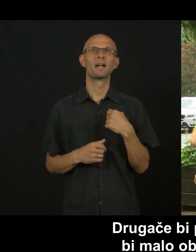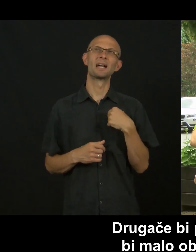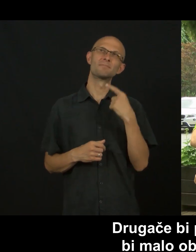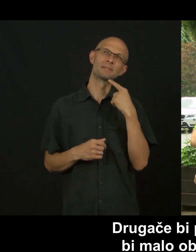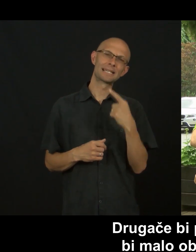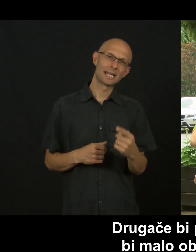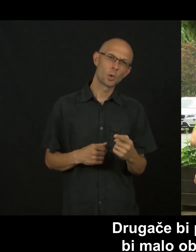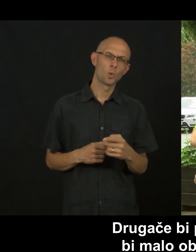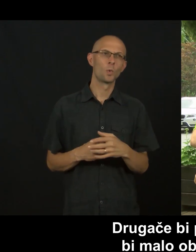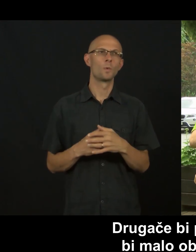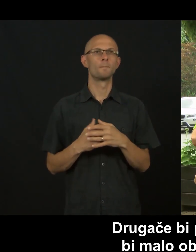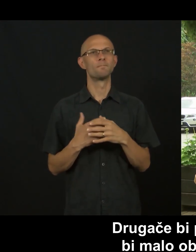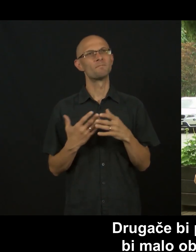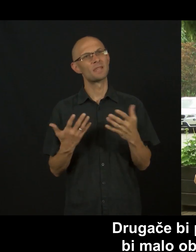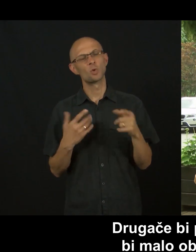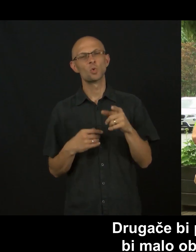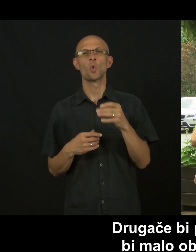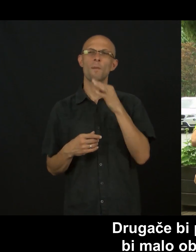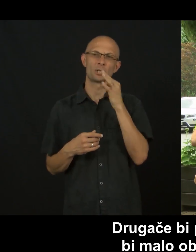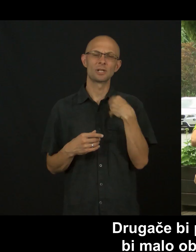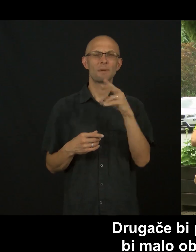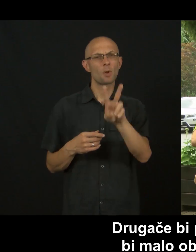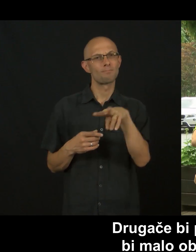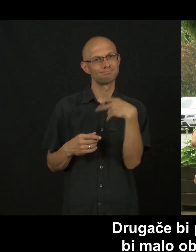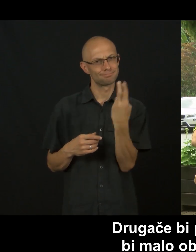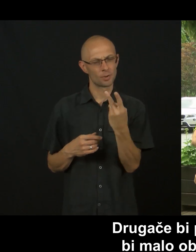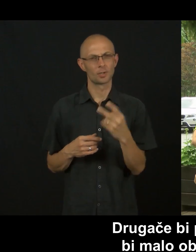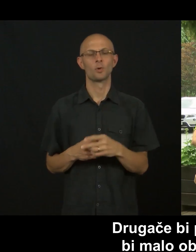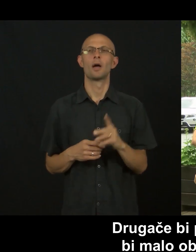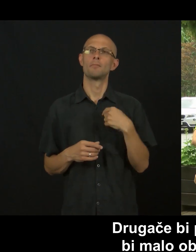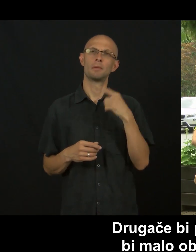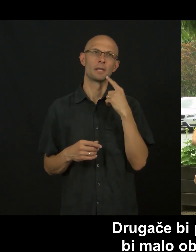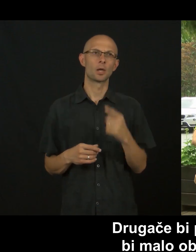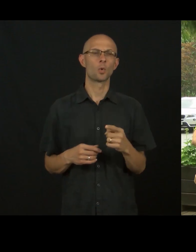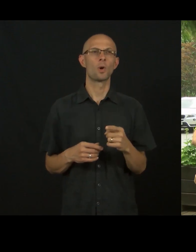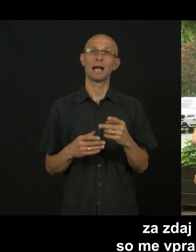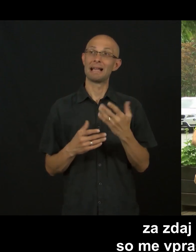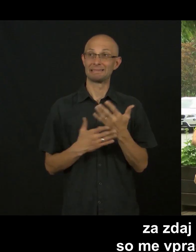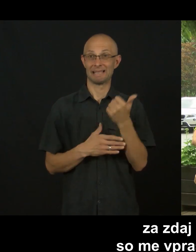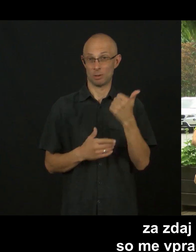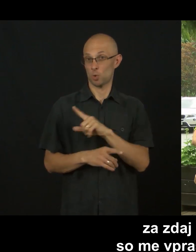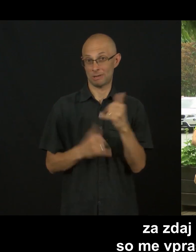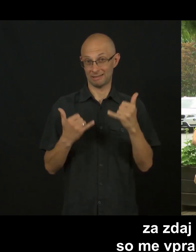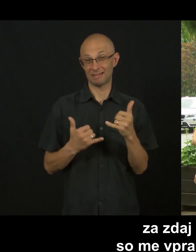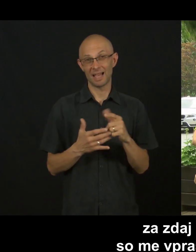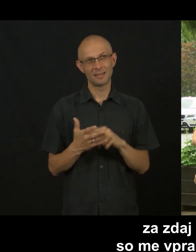Drugač pa bi rekel, to vprašanje bi mogoče malo obrnil, ampak bi rekel,